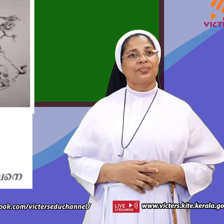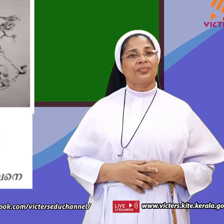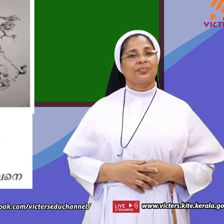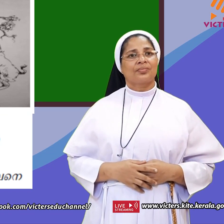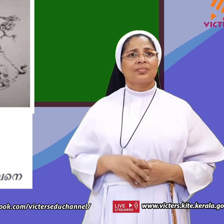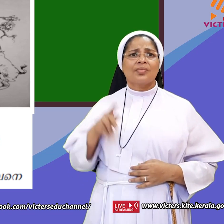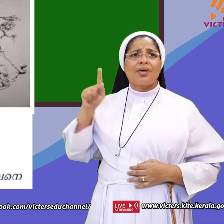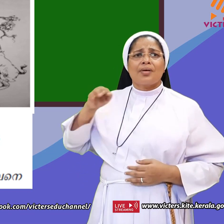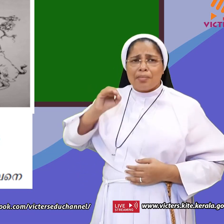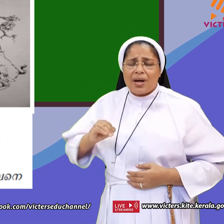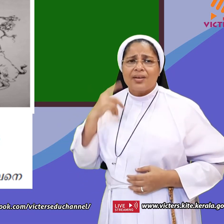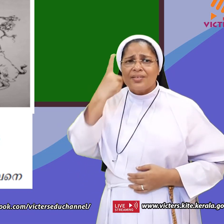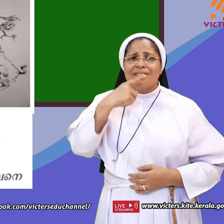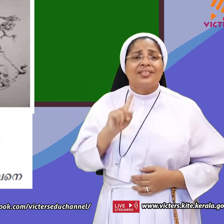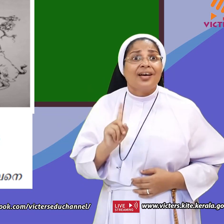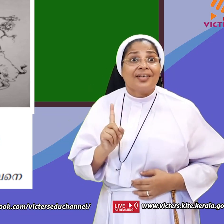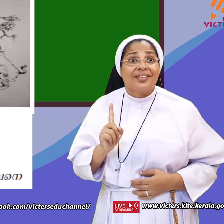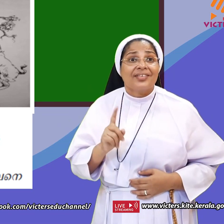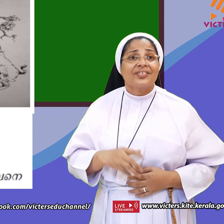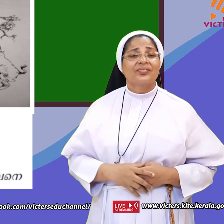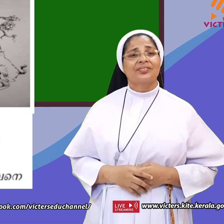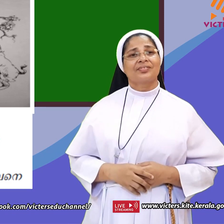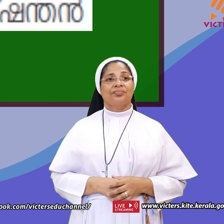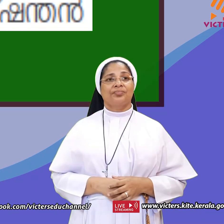ആ ബാലൻ ആരാന്നറിയോ?